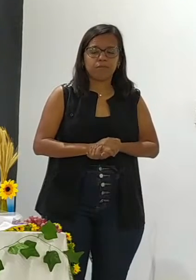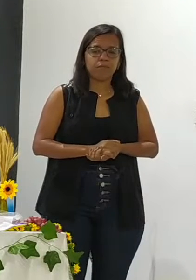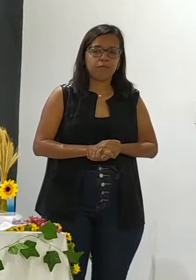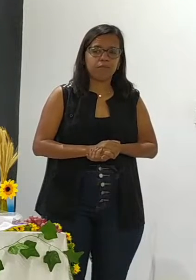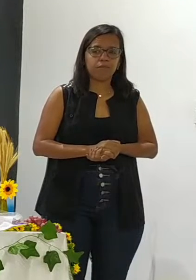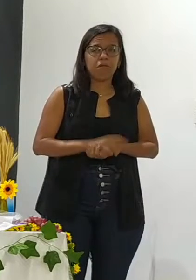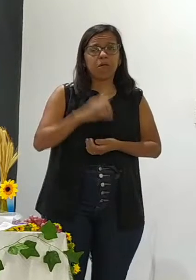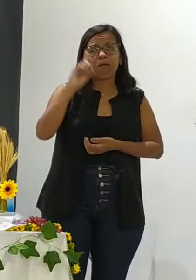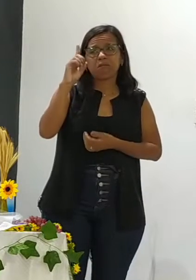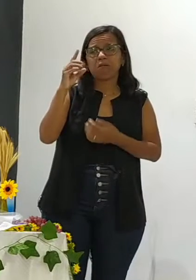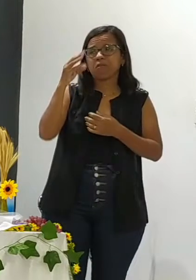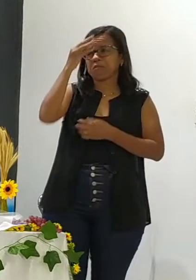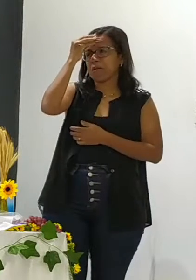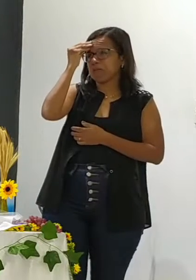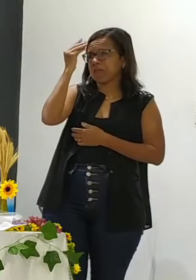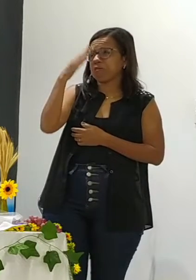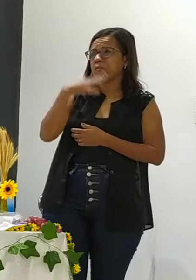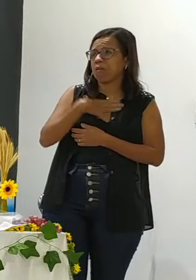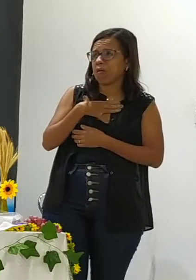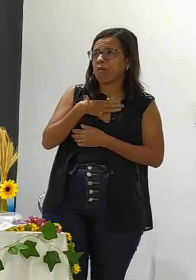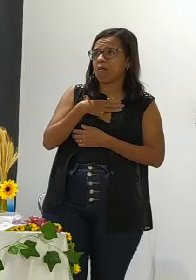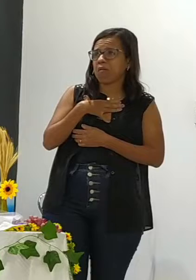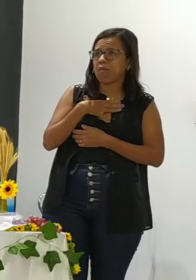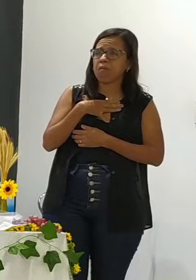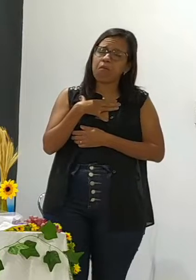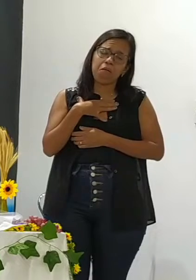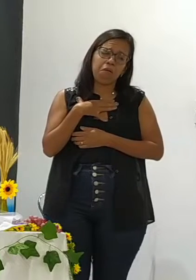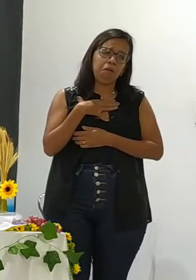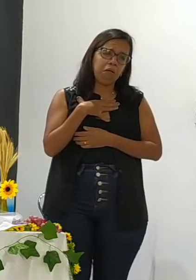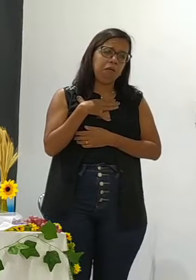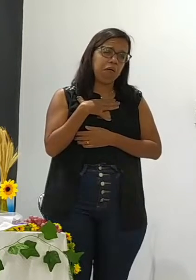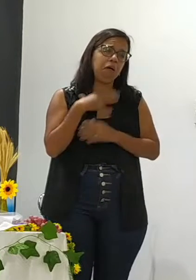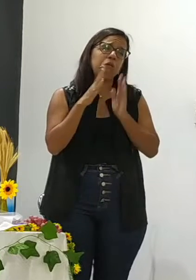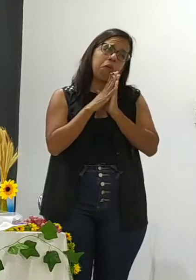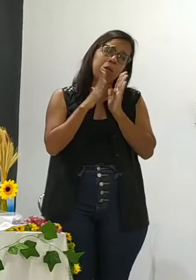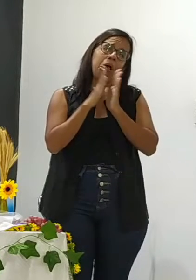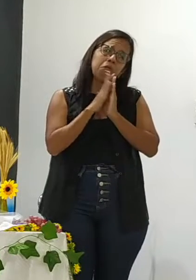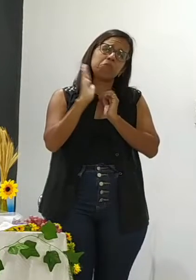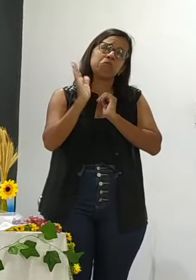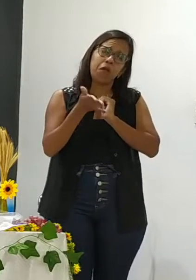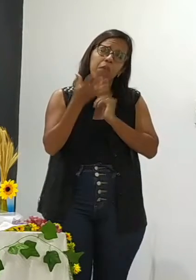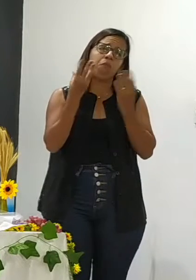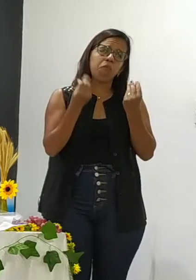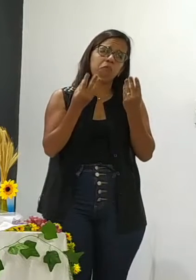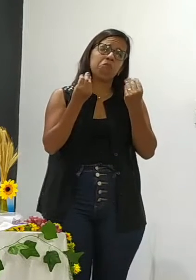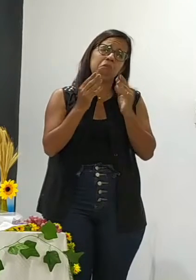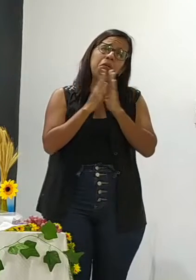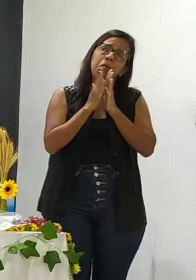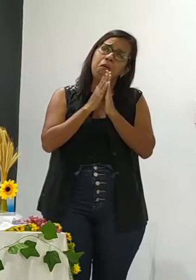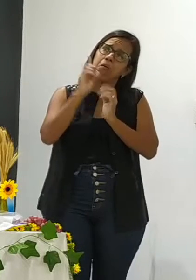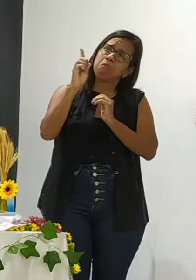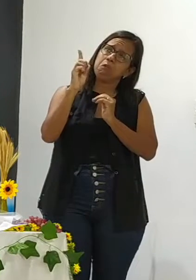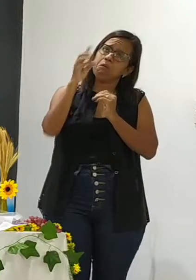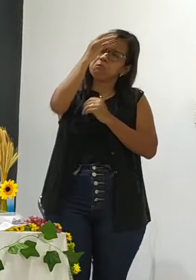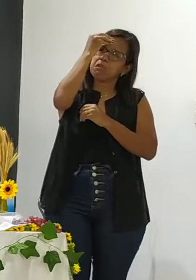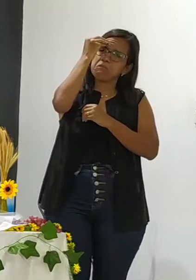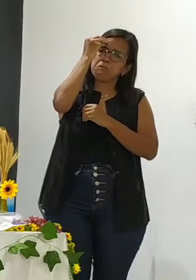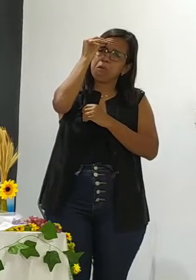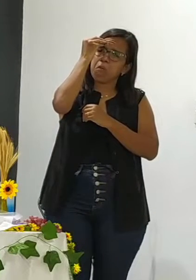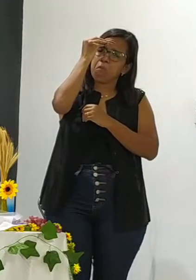Deus esqueceu de mim. Deus me lembra mais de mim, gente. Tem parado tanto, sabe? Mas Deus não me